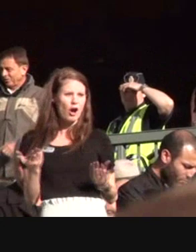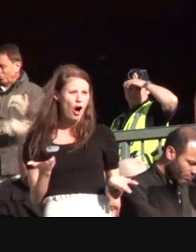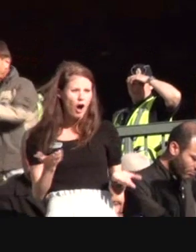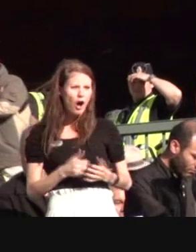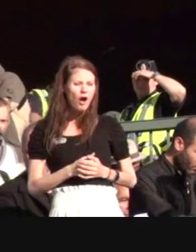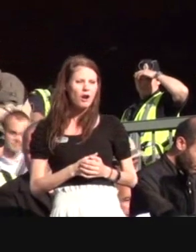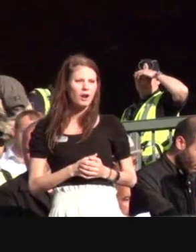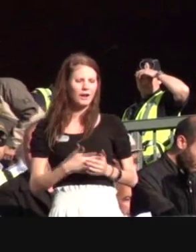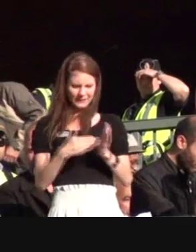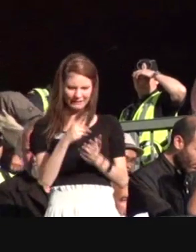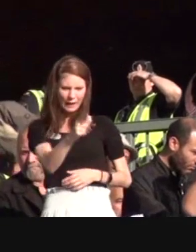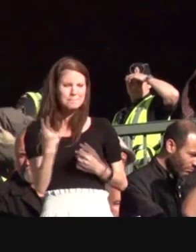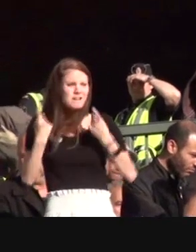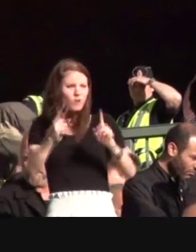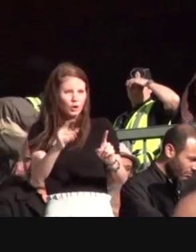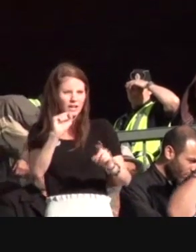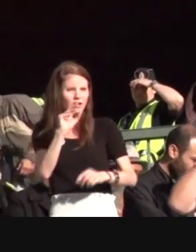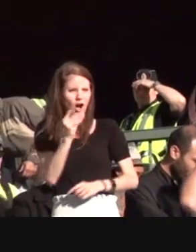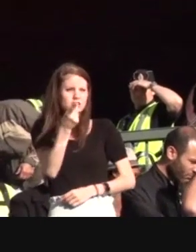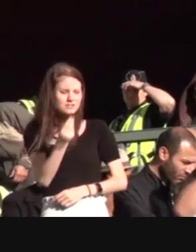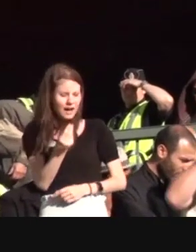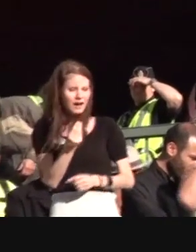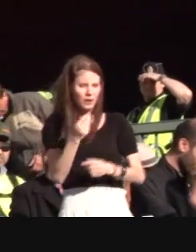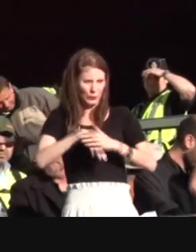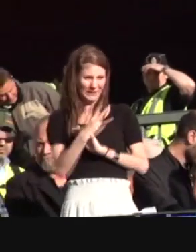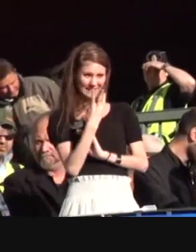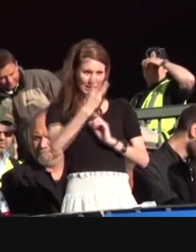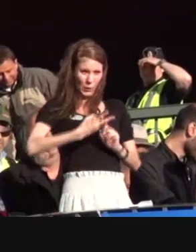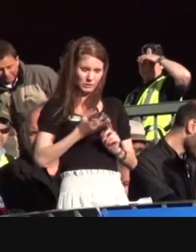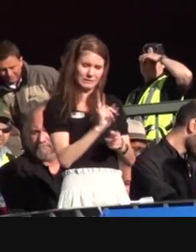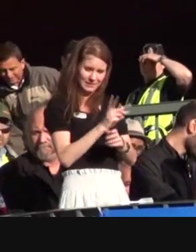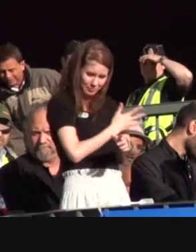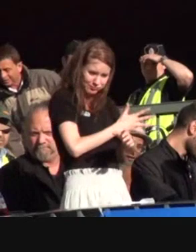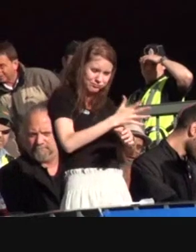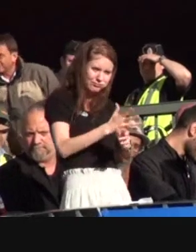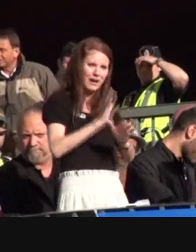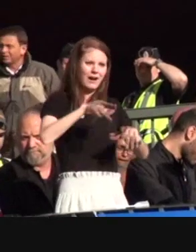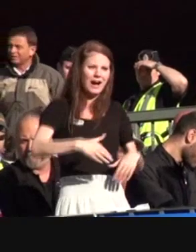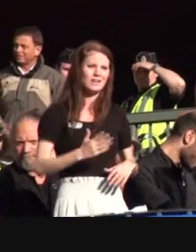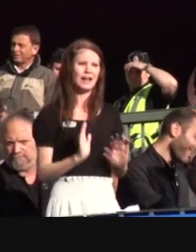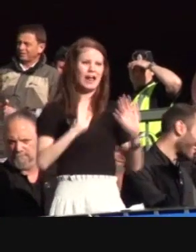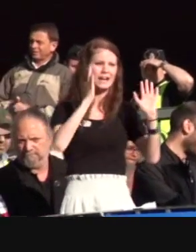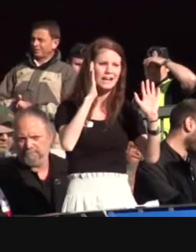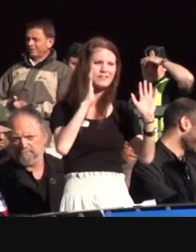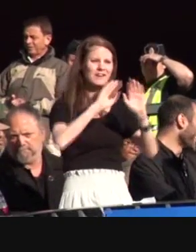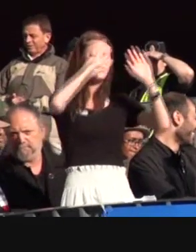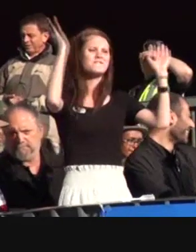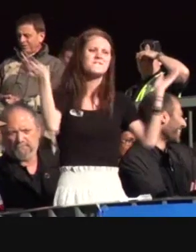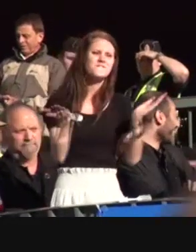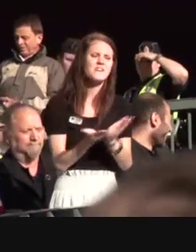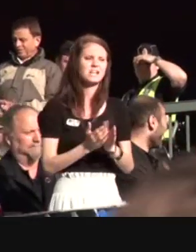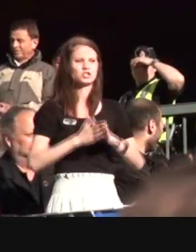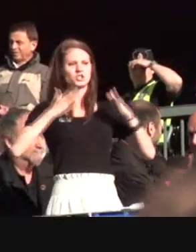skolmaterial till den befolkning i Gaza som under 3 års tid tvingats leva i världens